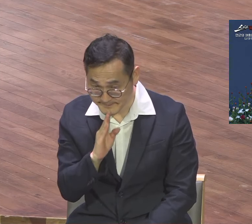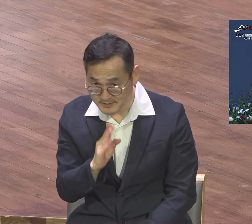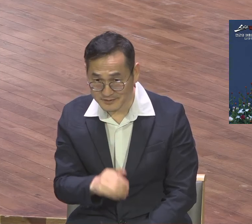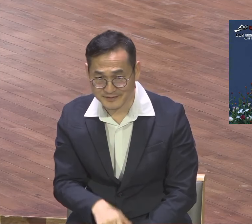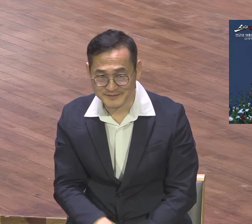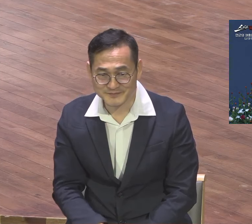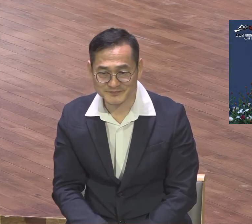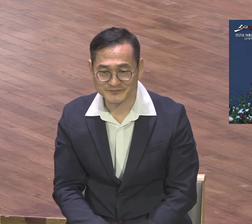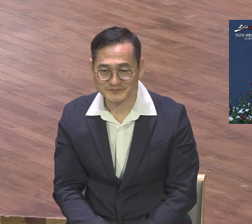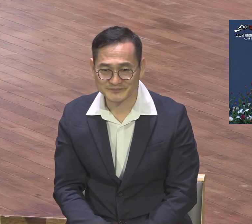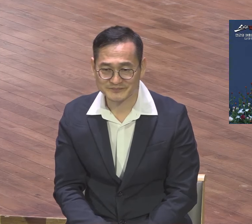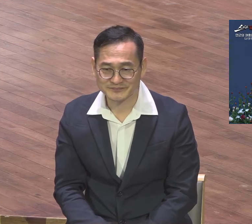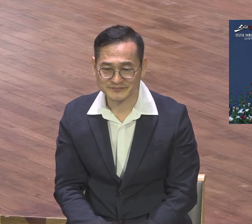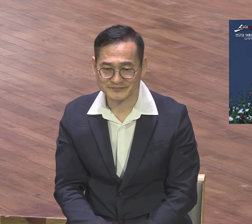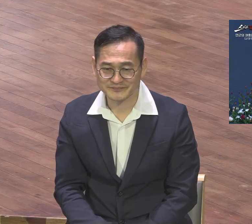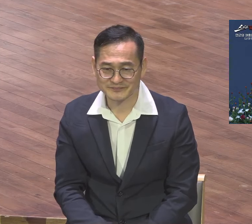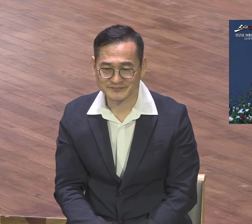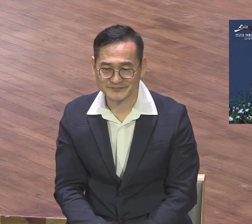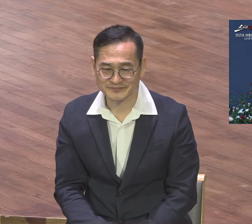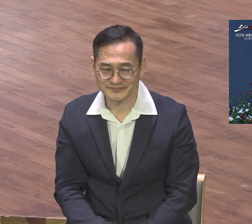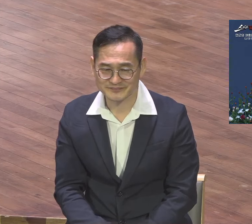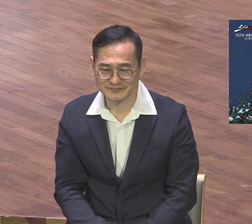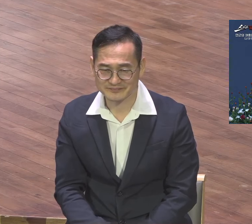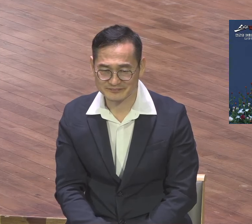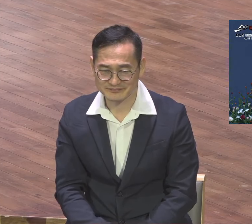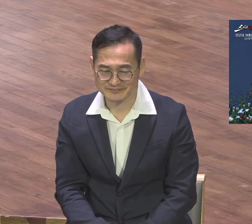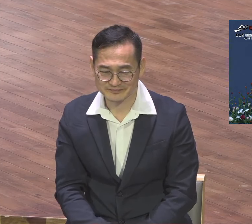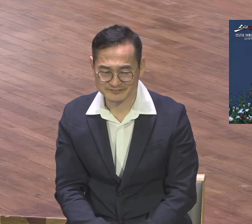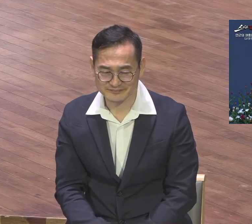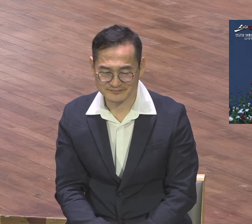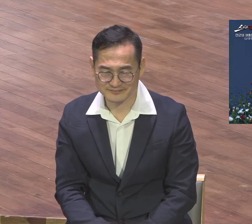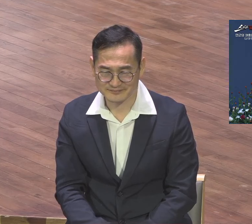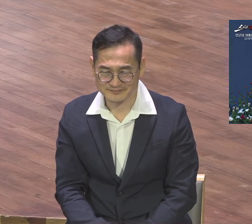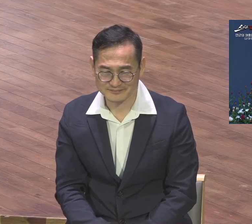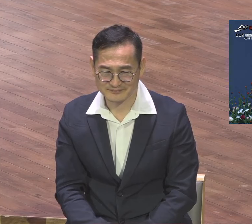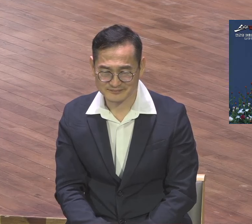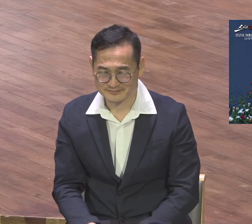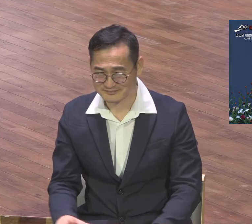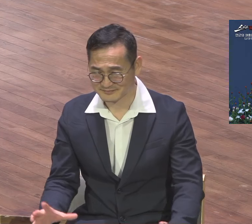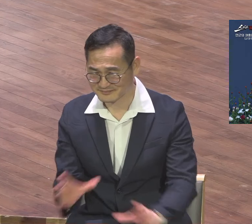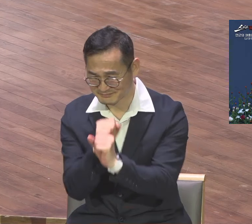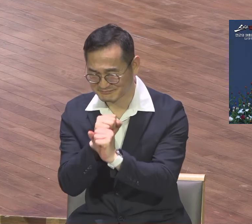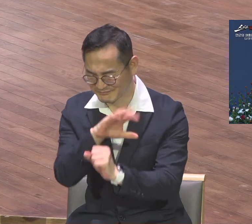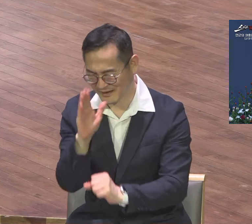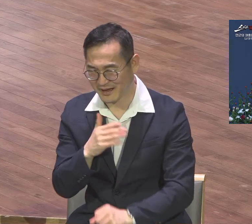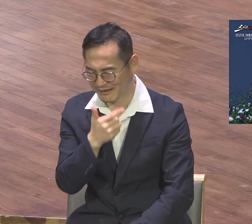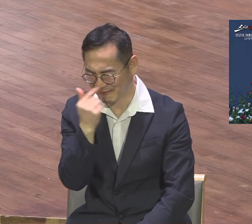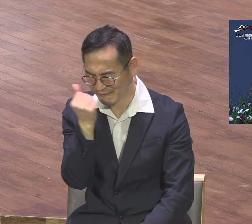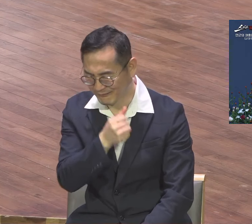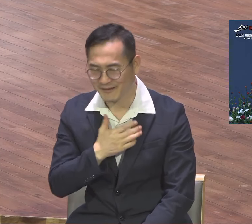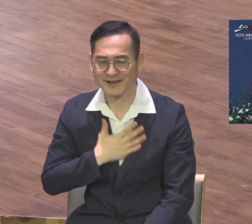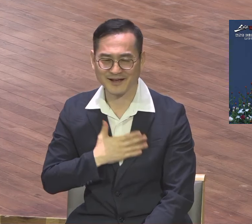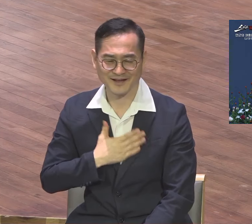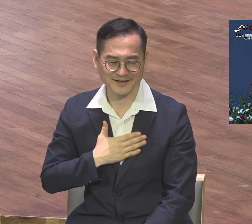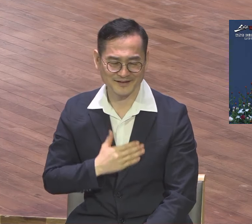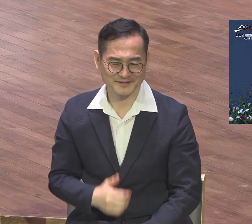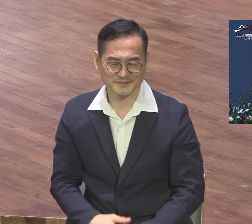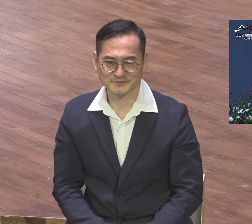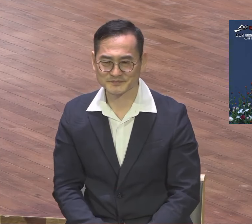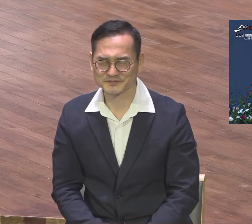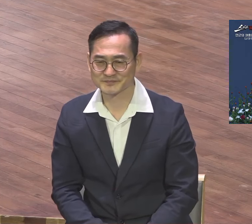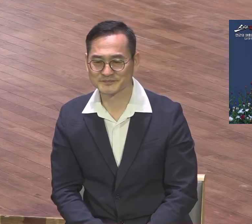다는 모르지. 내가 전능장도 아닌데. 다 대강 알지, 대강. 근데 심리학 기도에